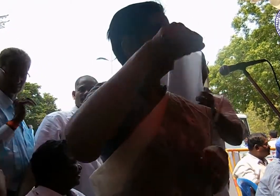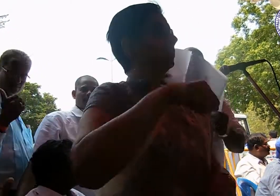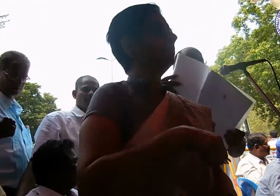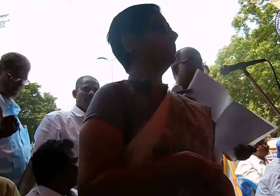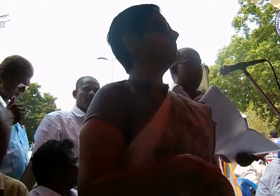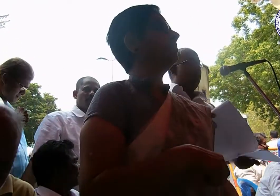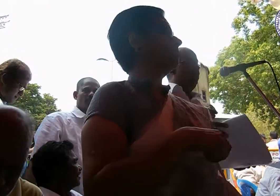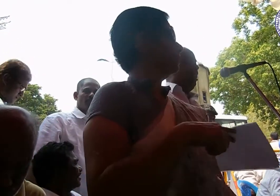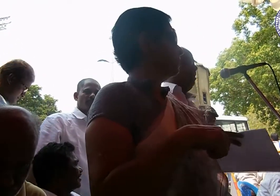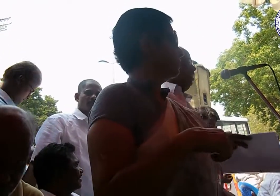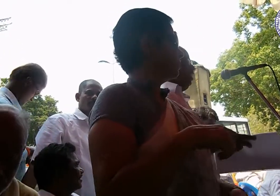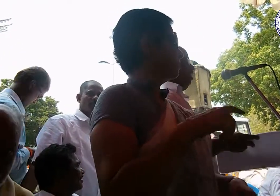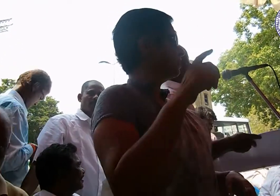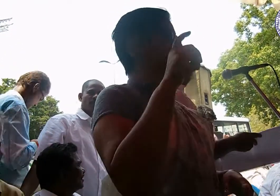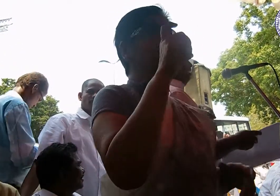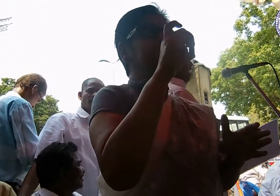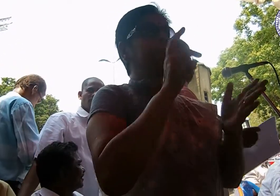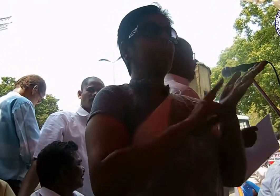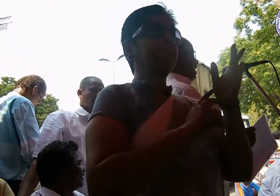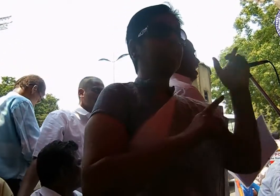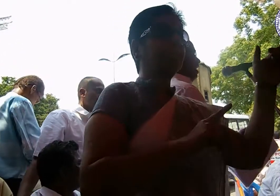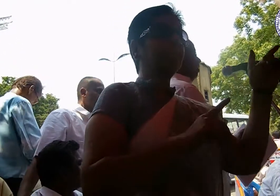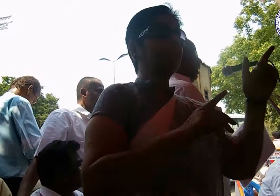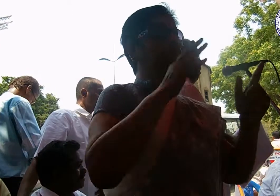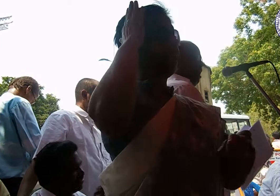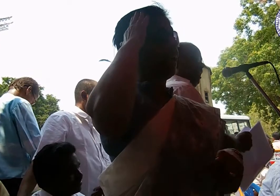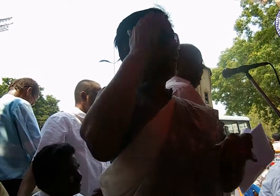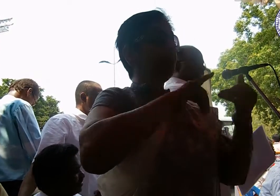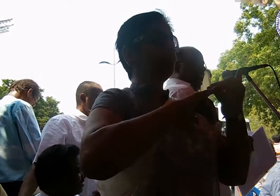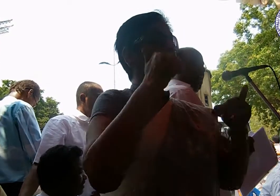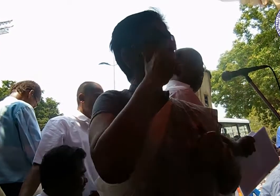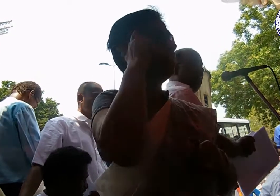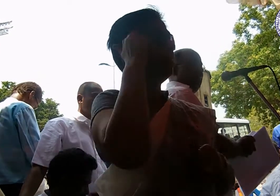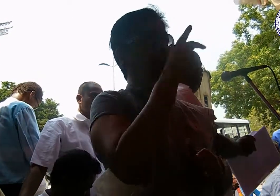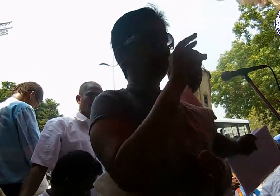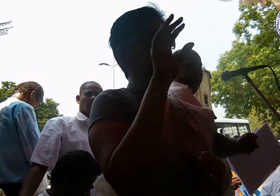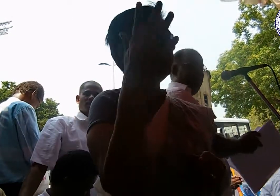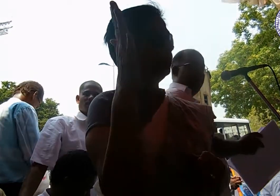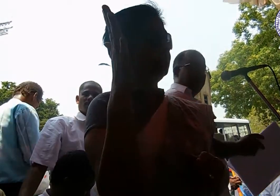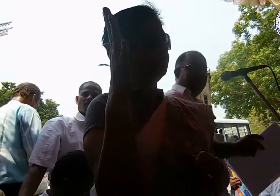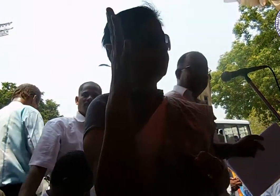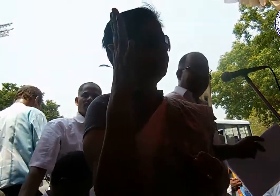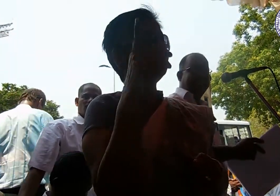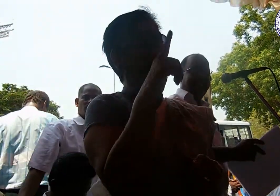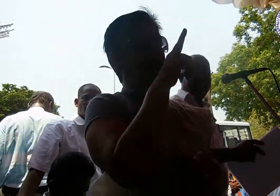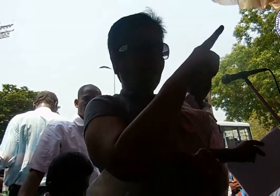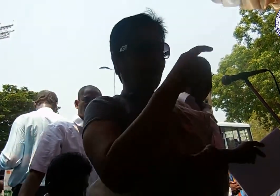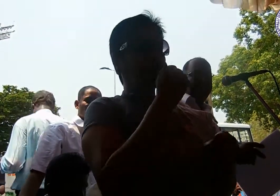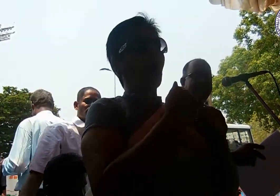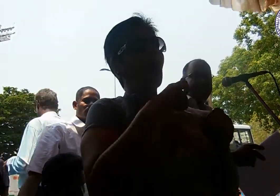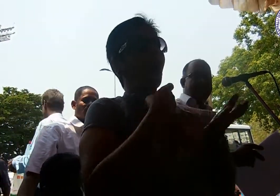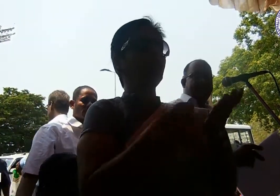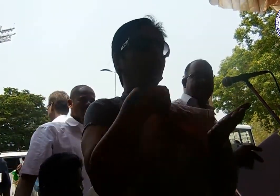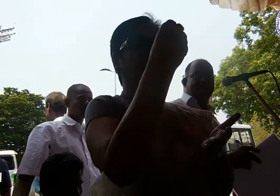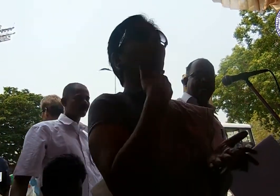இது முதலமைச்சருக்கும் தலைமைச் செயலாளருக்கும் தெரியுமா இல்லையா நீங்க போட்ட அரசாணை தானே என்ன